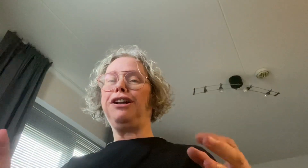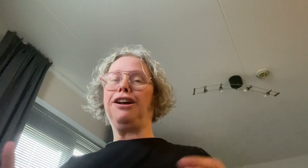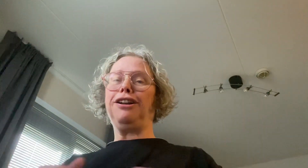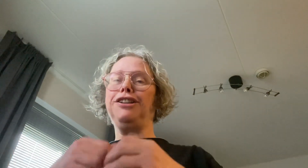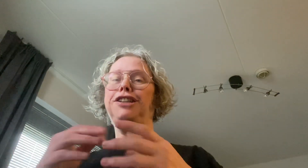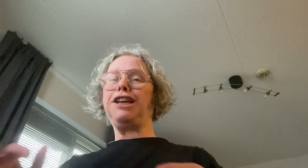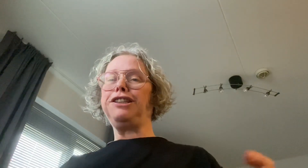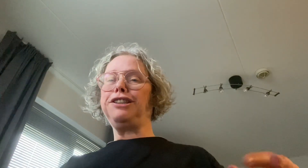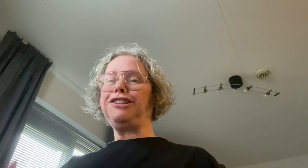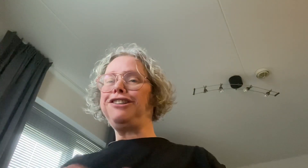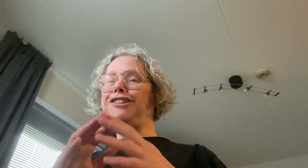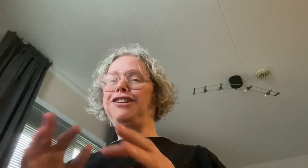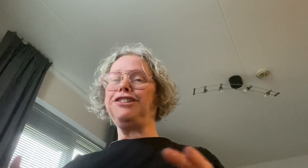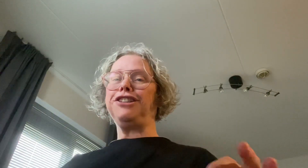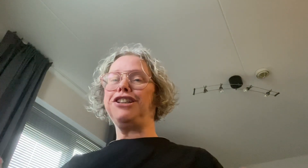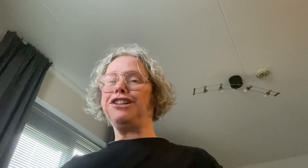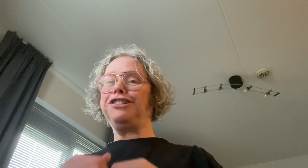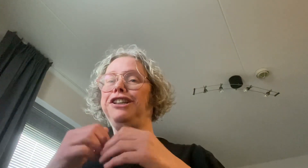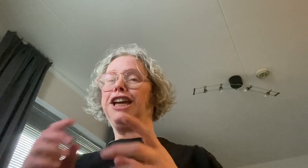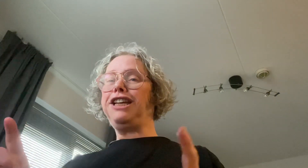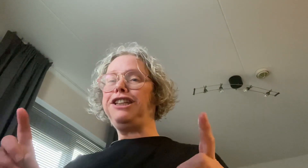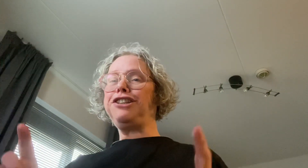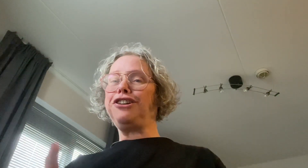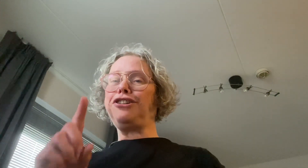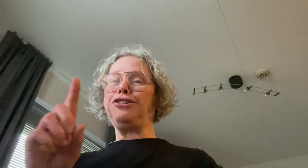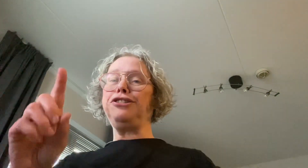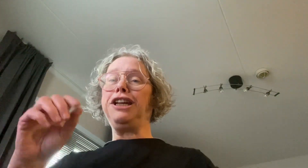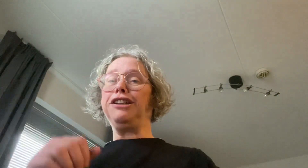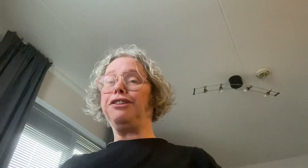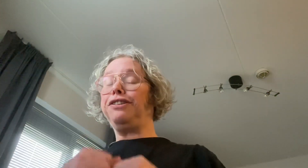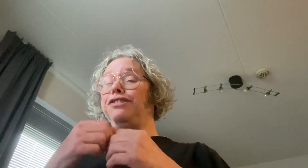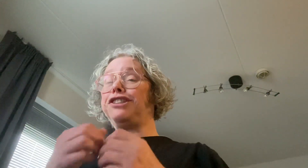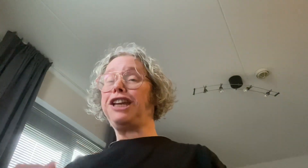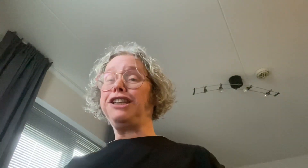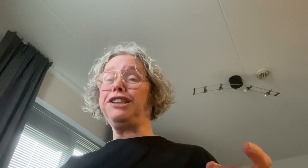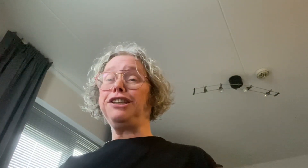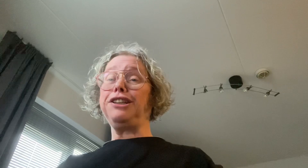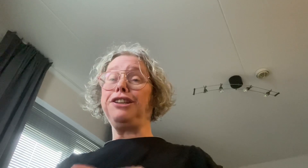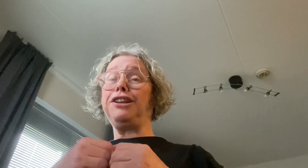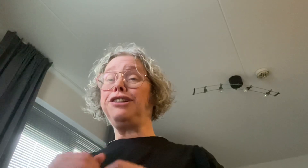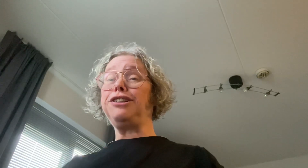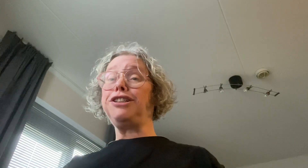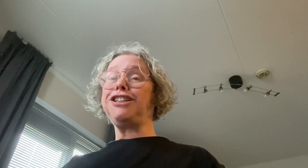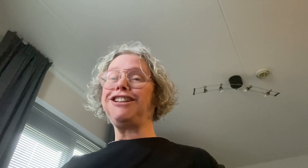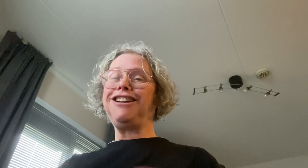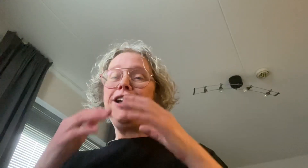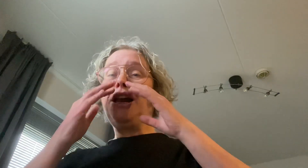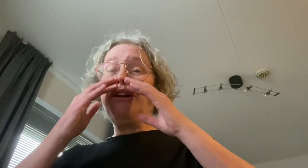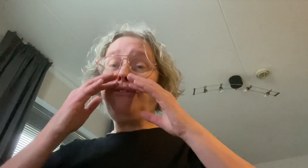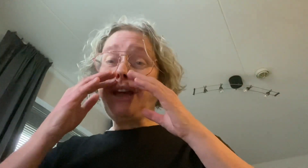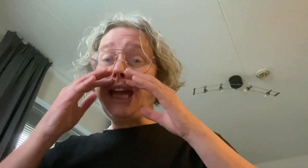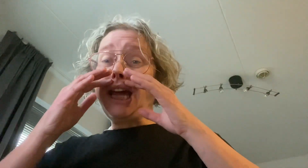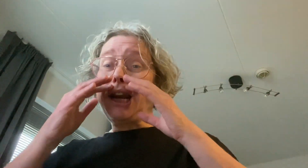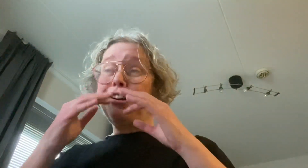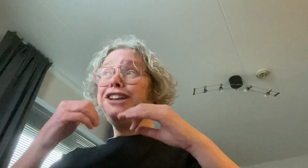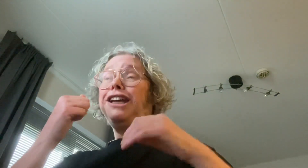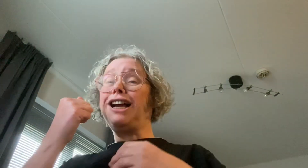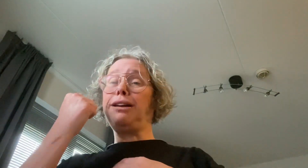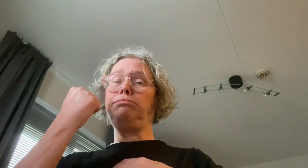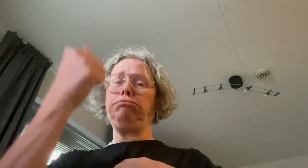alle zenders is er niet één zo goed dan die van Stenders. Veronica,